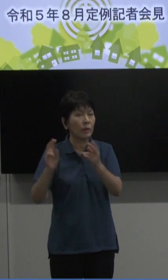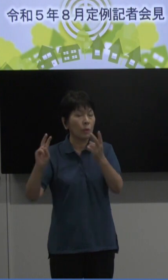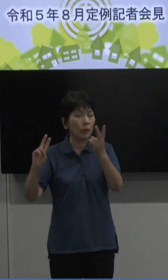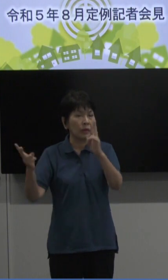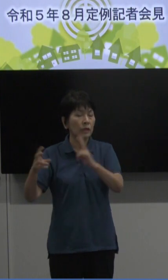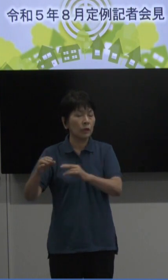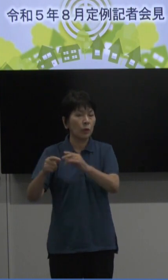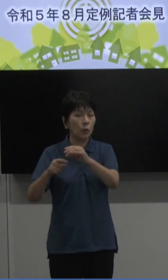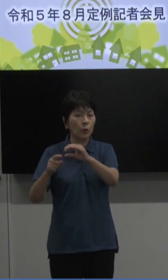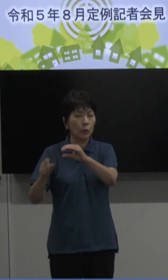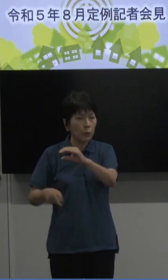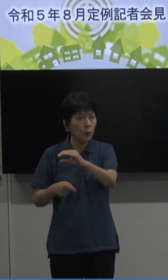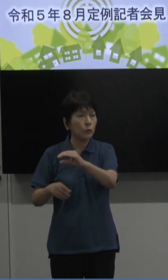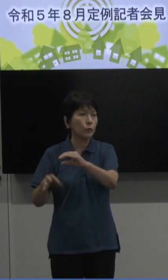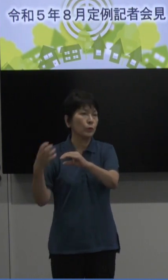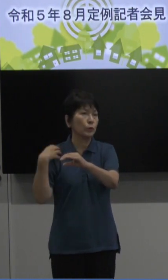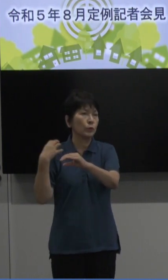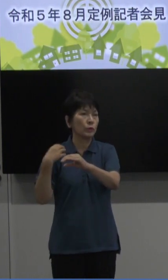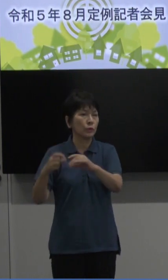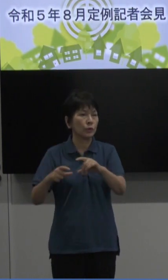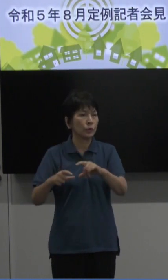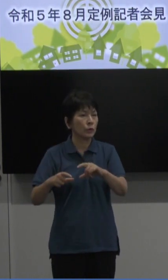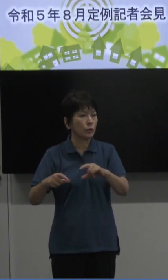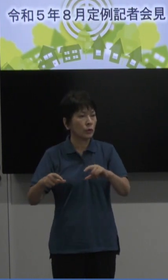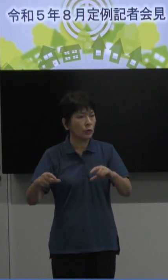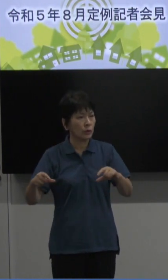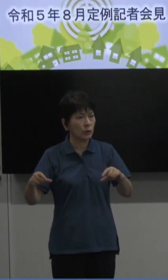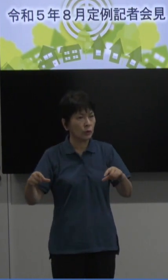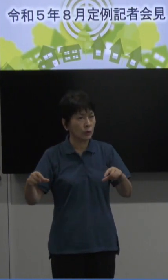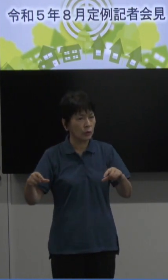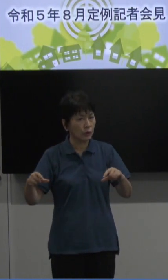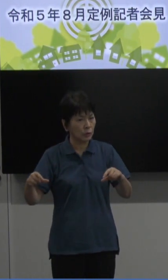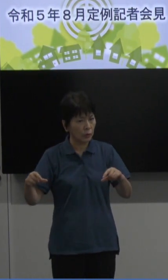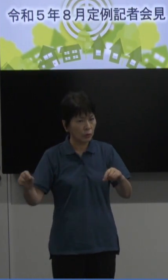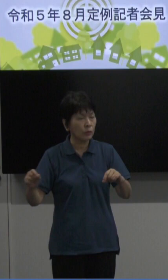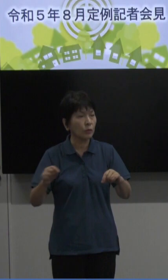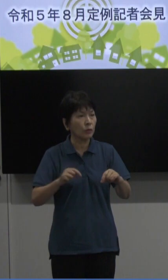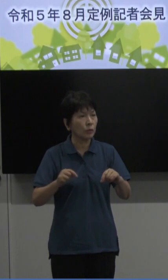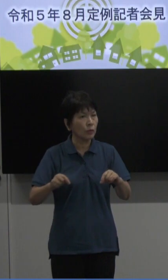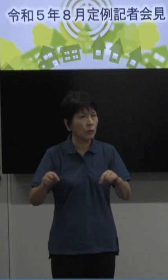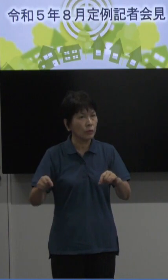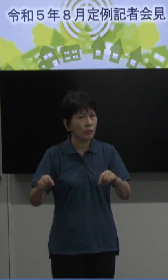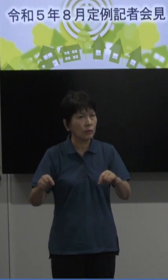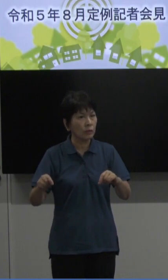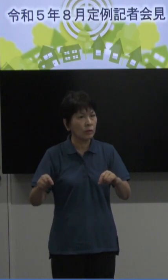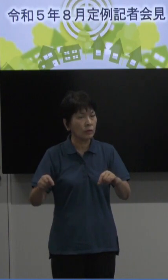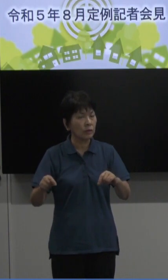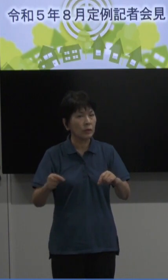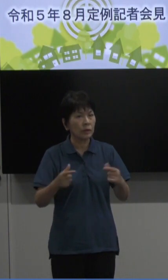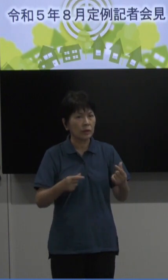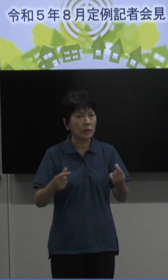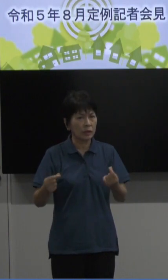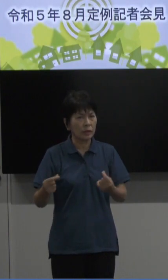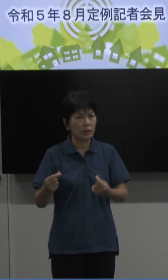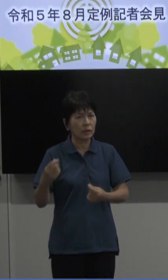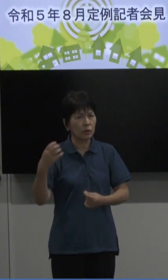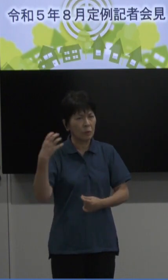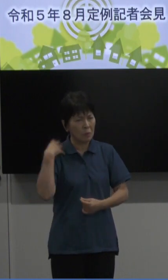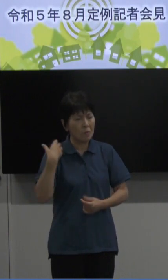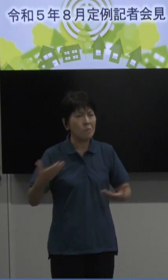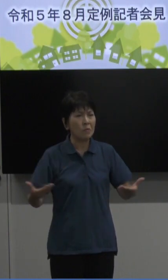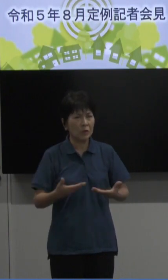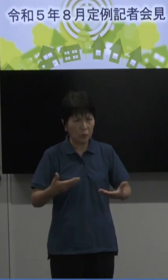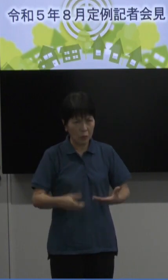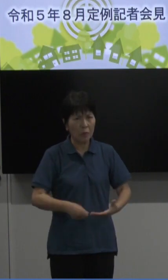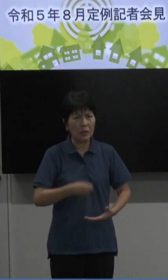後、全国24条の中の一つとしてしっかりとした役目を果たしていかなければならない